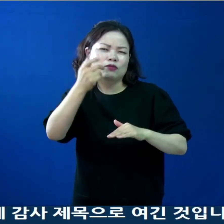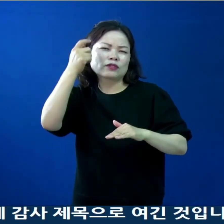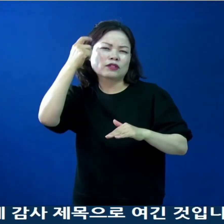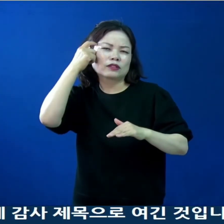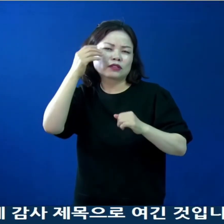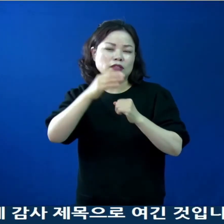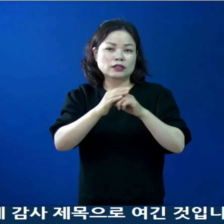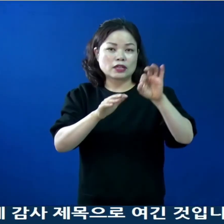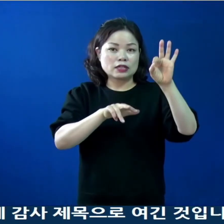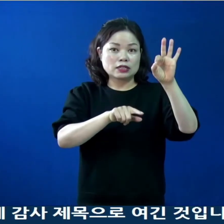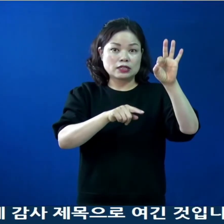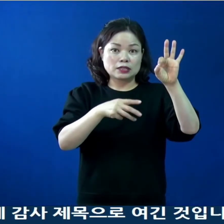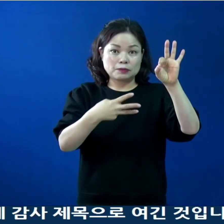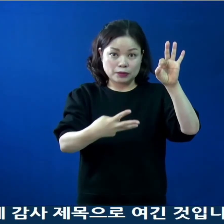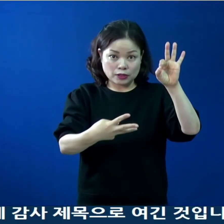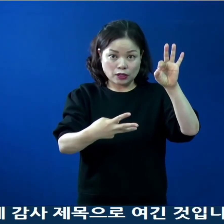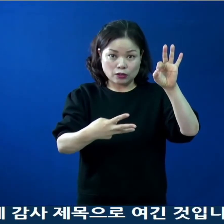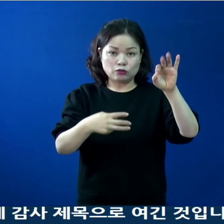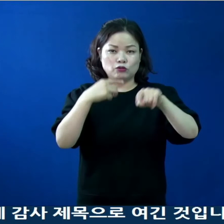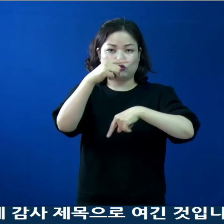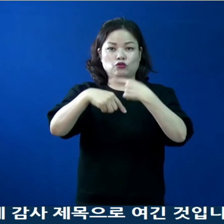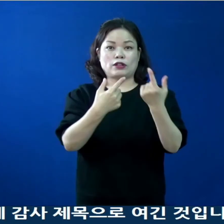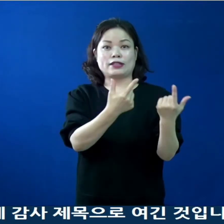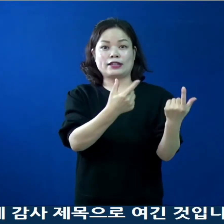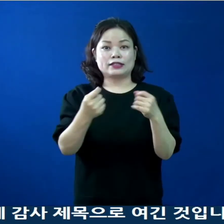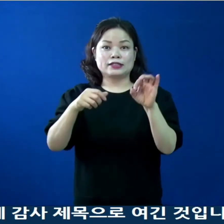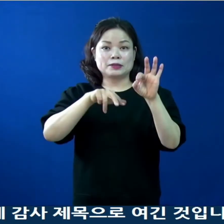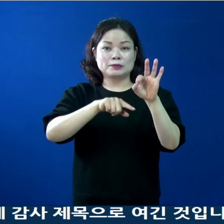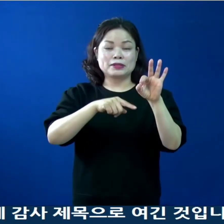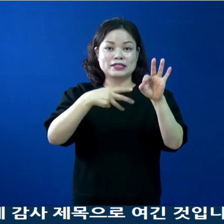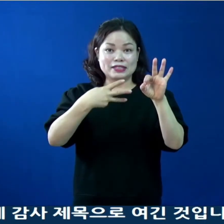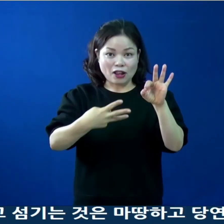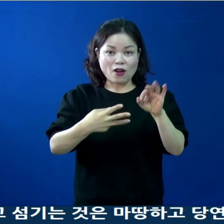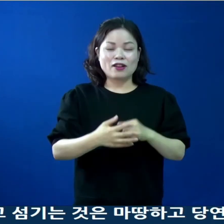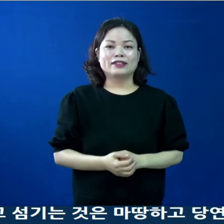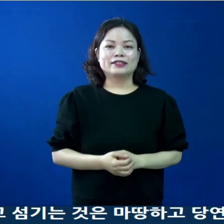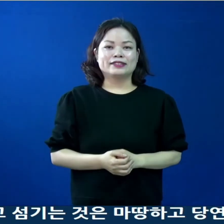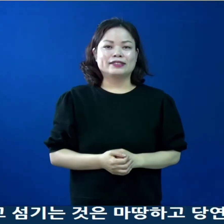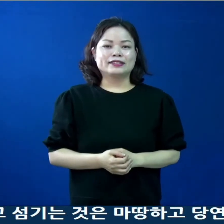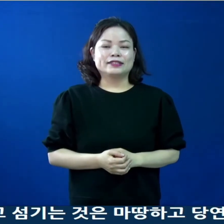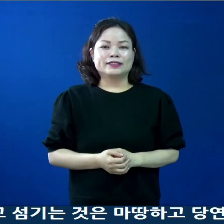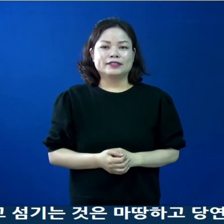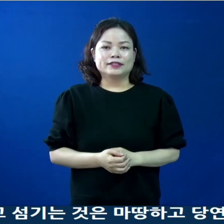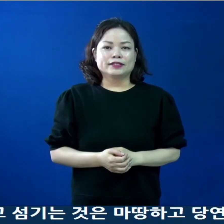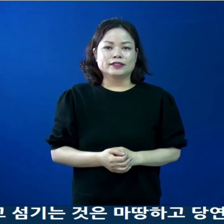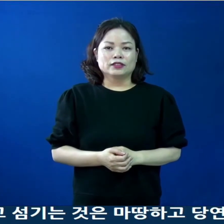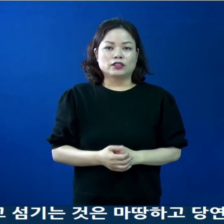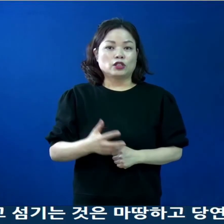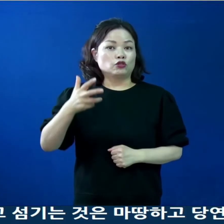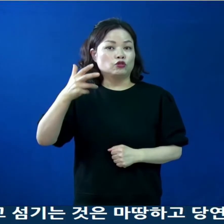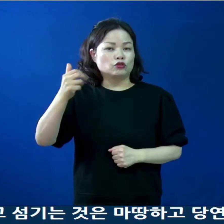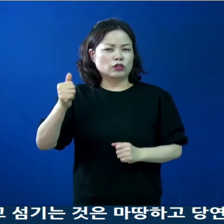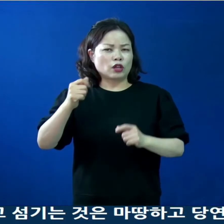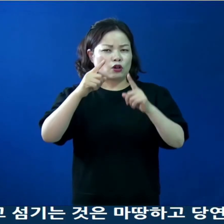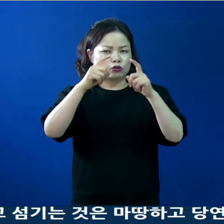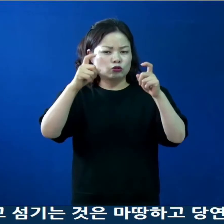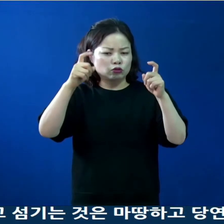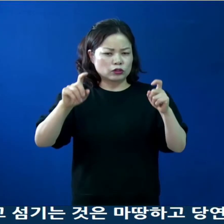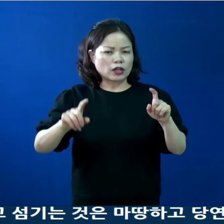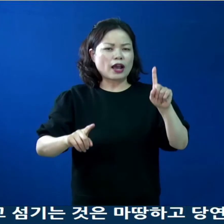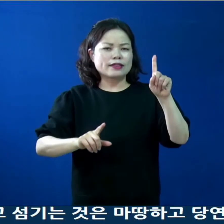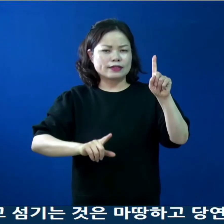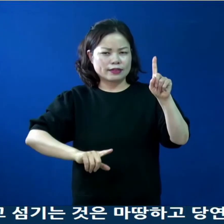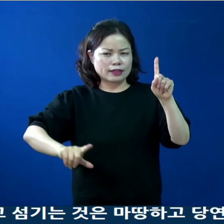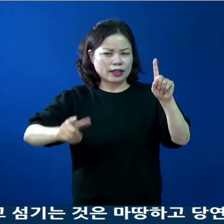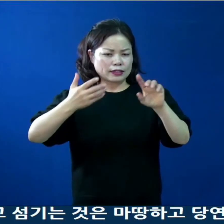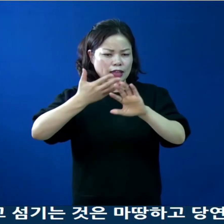말씀을 고백하는 것입니다. 우리 함께 10절 말씀을 한번 읽어보도록 하겠습니다. 시작. 주의 궁정에서의 한날이